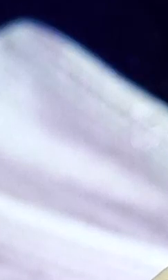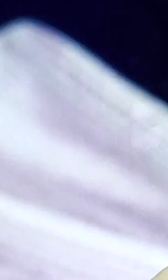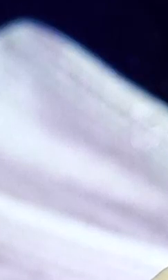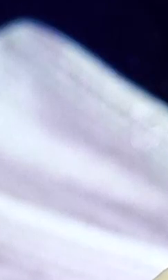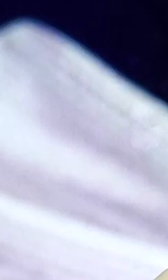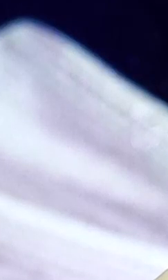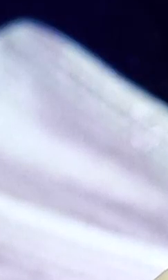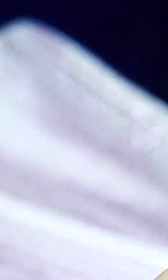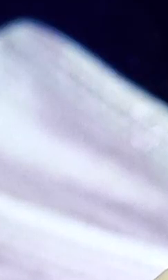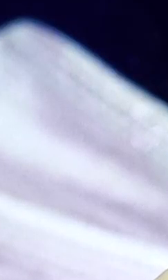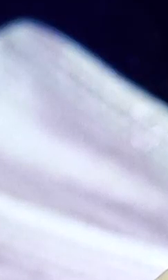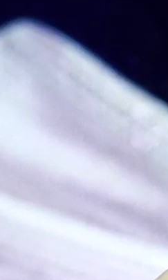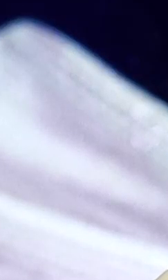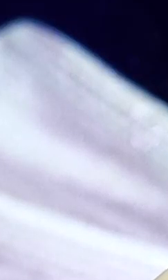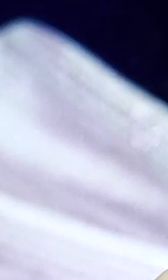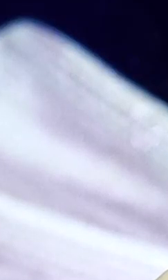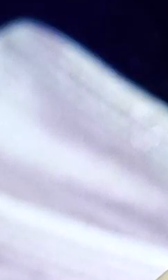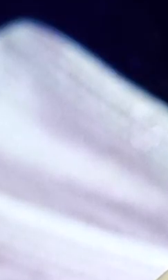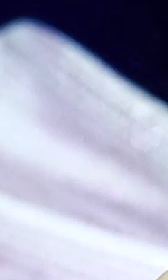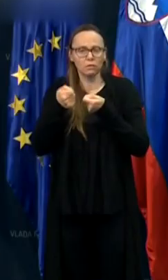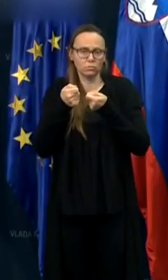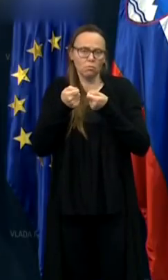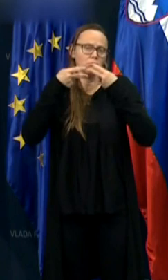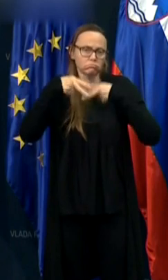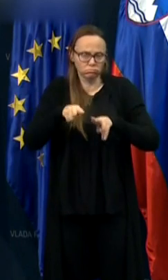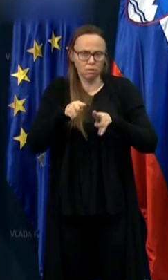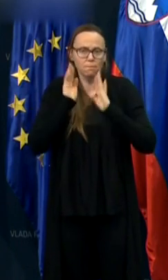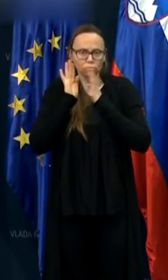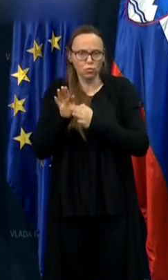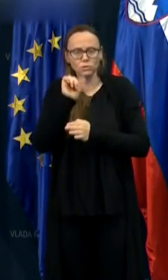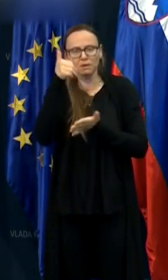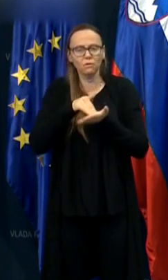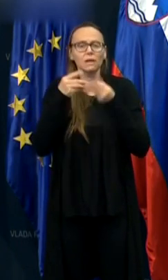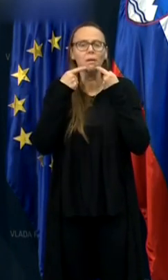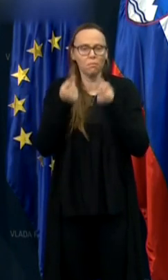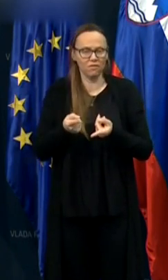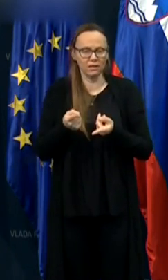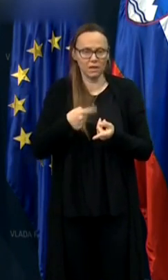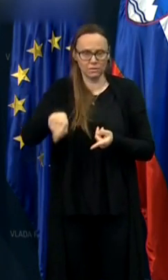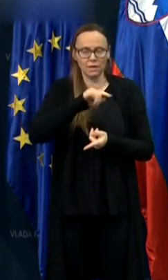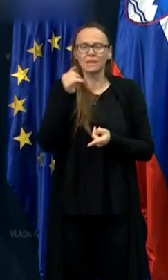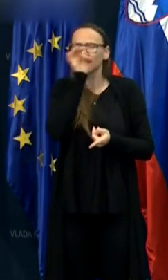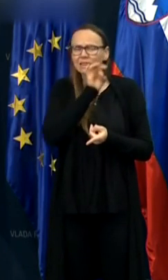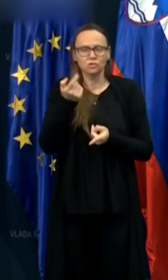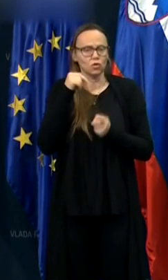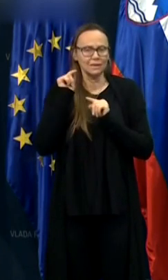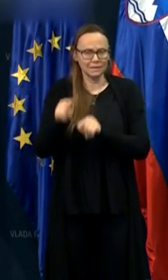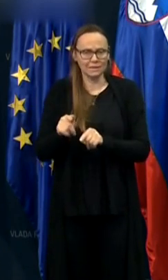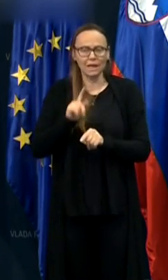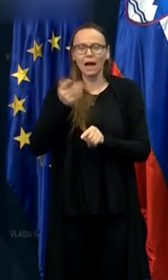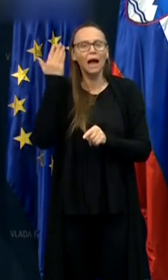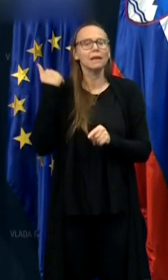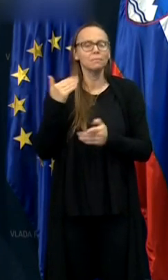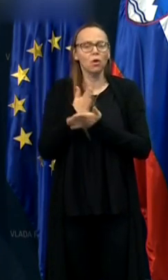ne družimo in da ne hodimo na izlete. Torej najprej potrebno povedati, da nič od tistega, kar je